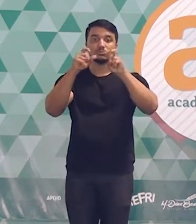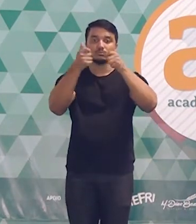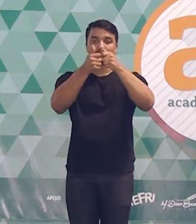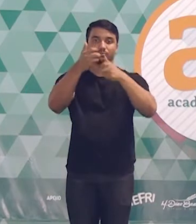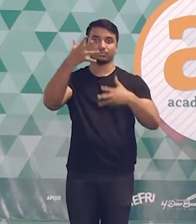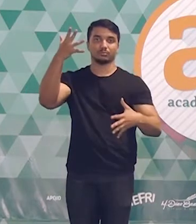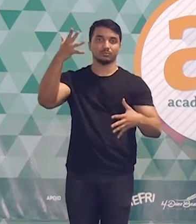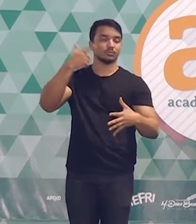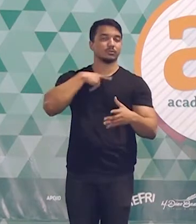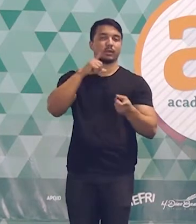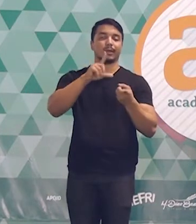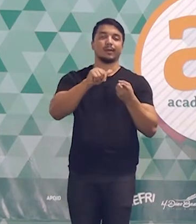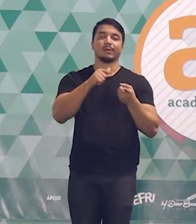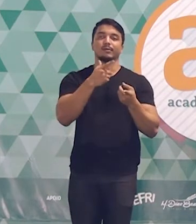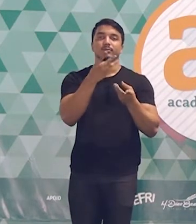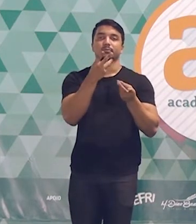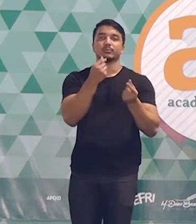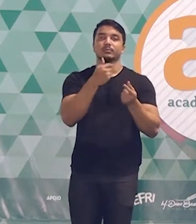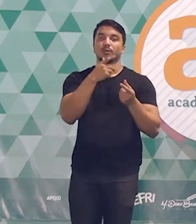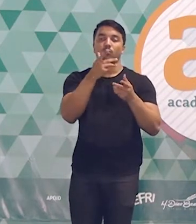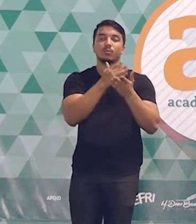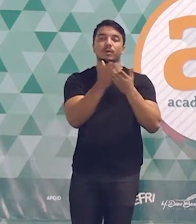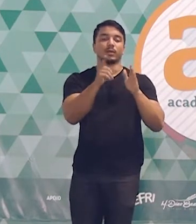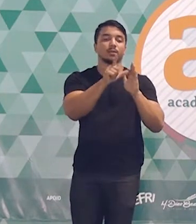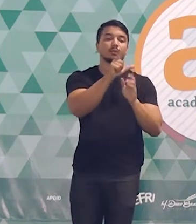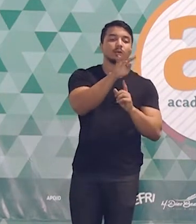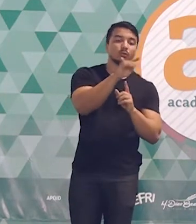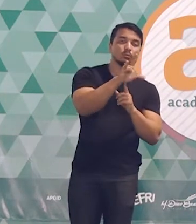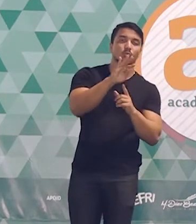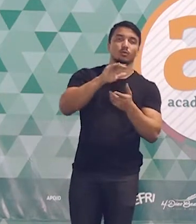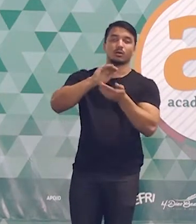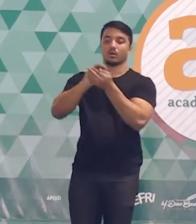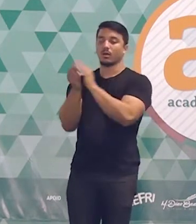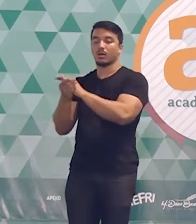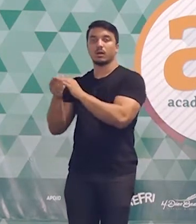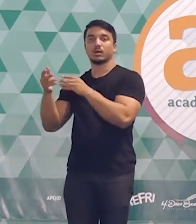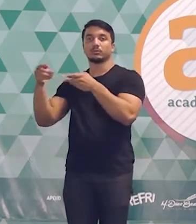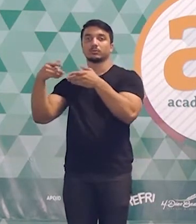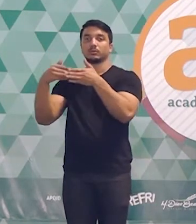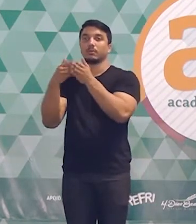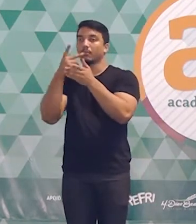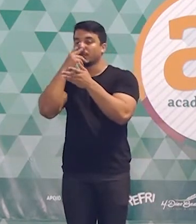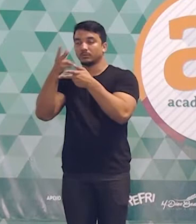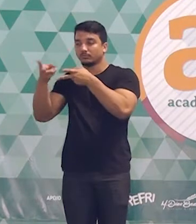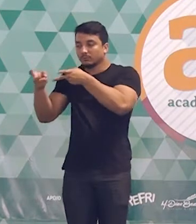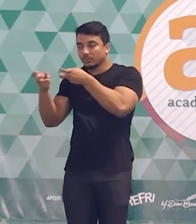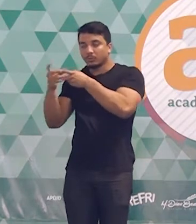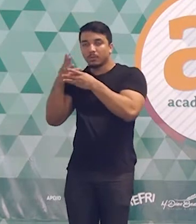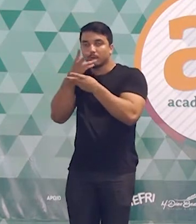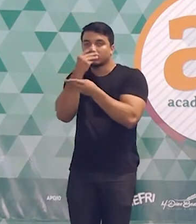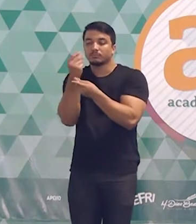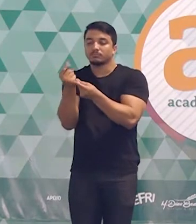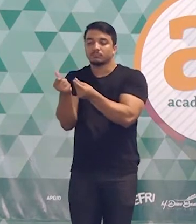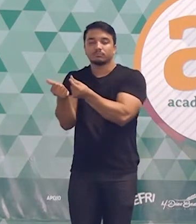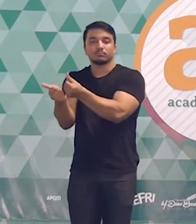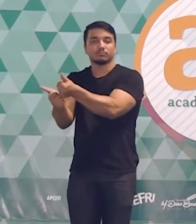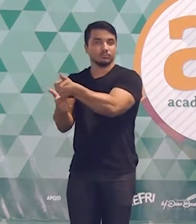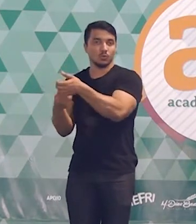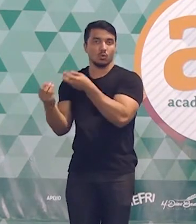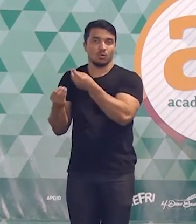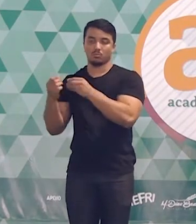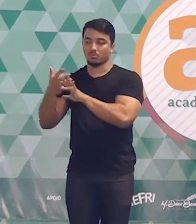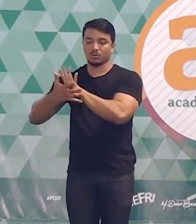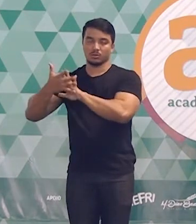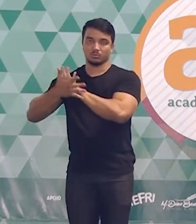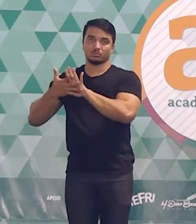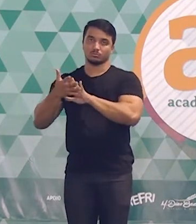assuntos que vão da literatura, da arte, até a percepção textual mais apurada. E é por